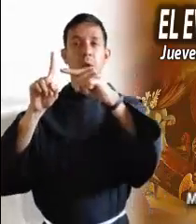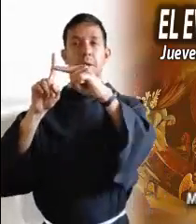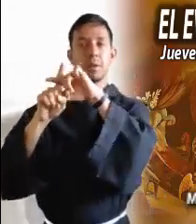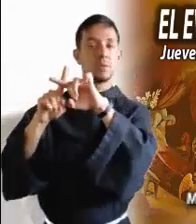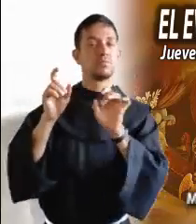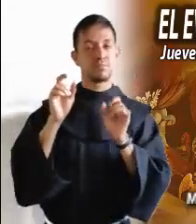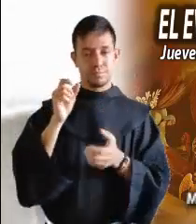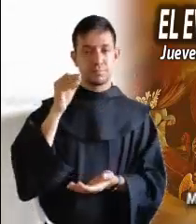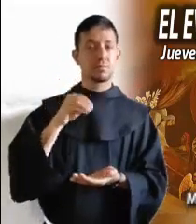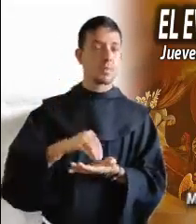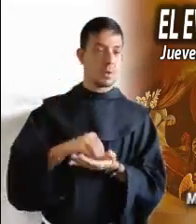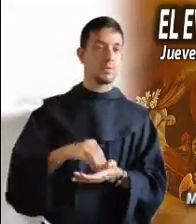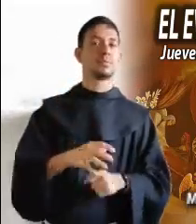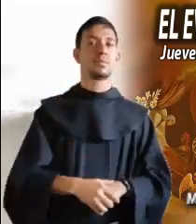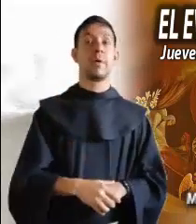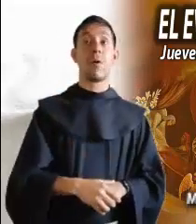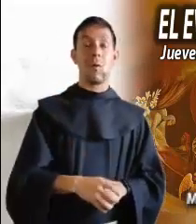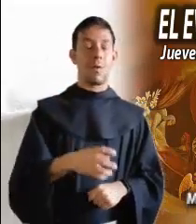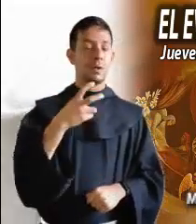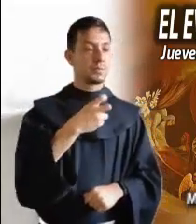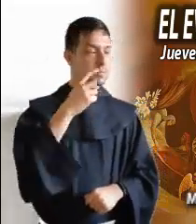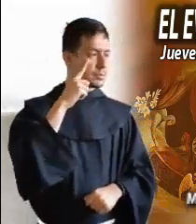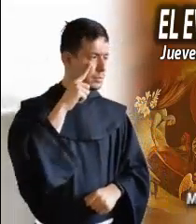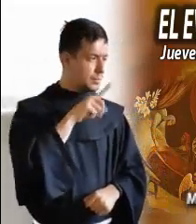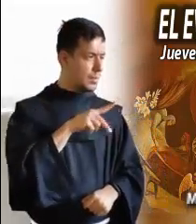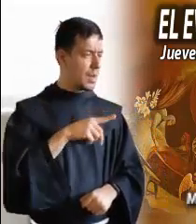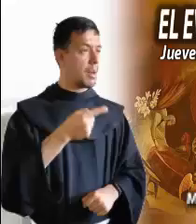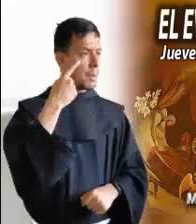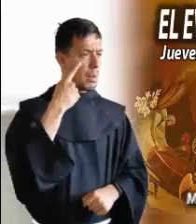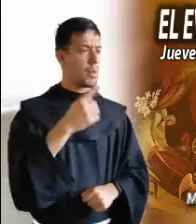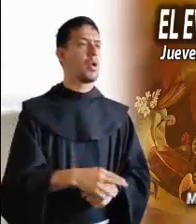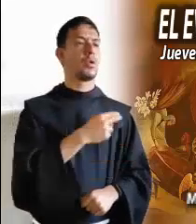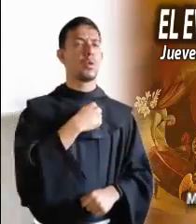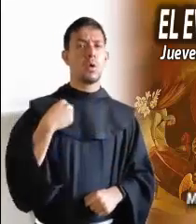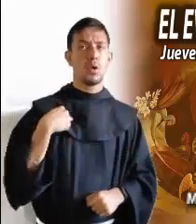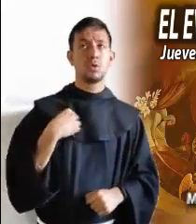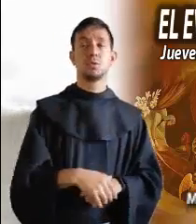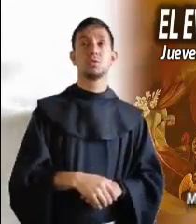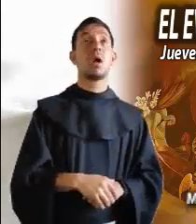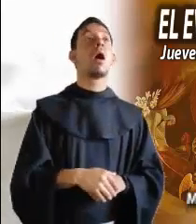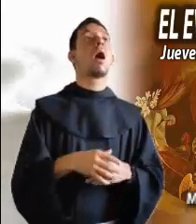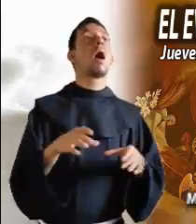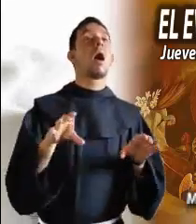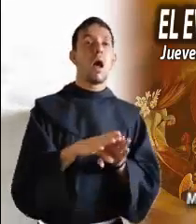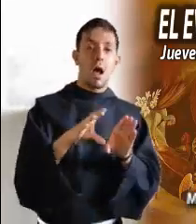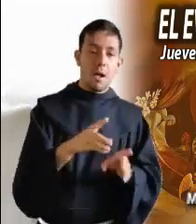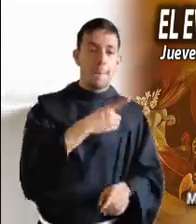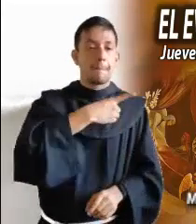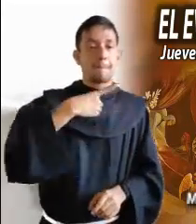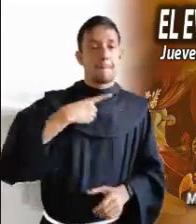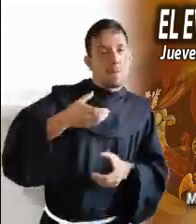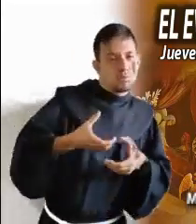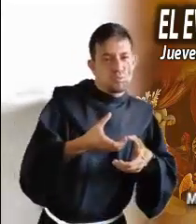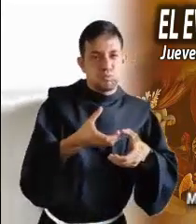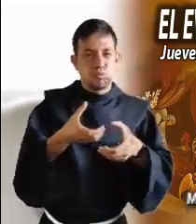iglesia naciente, es una señal para cada uno de nosotros que nos ayuda a mirar cómo debemos hacer